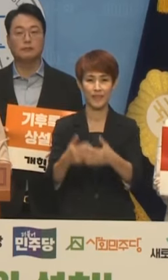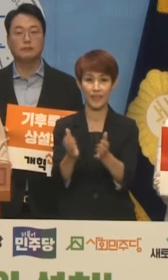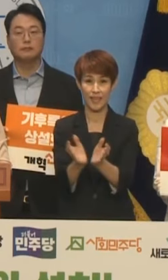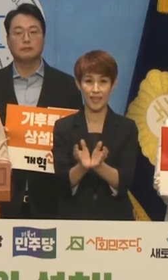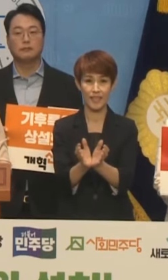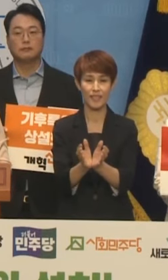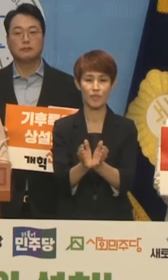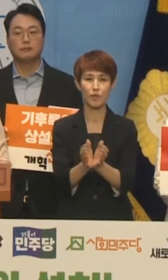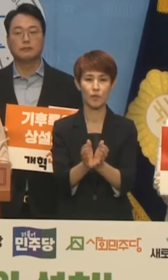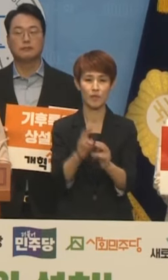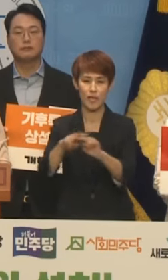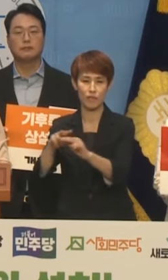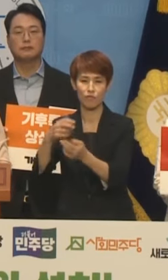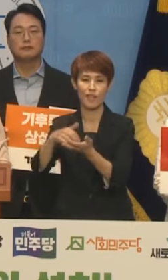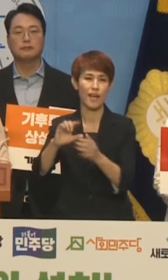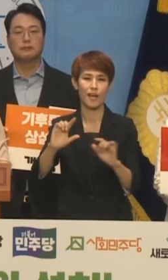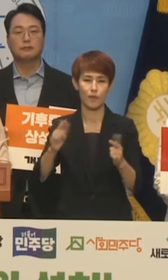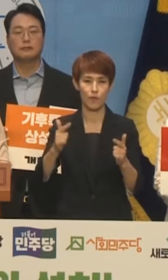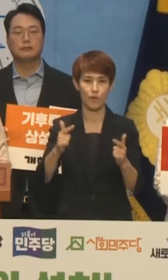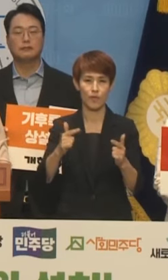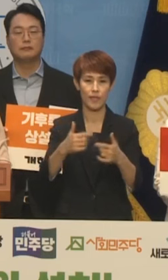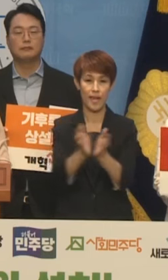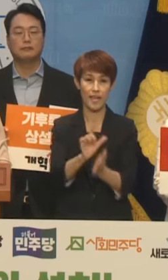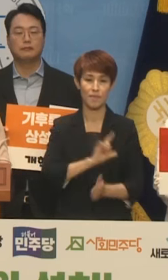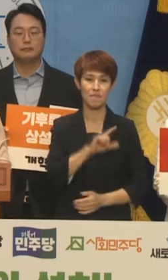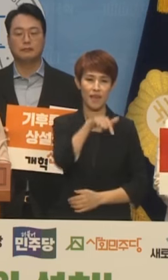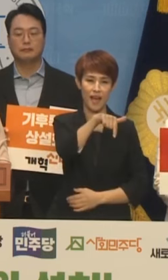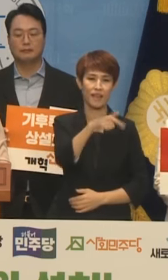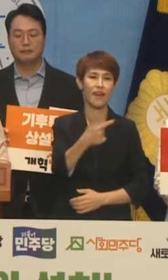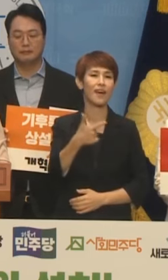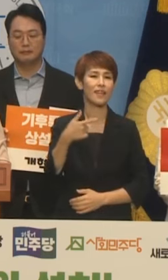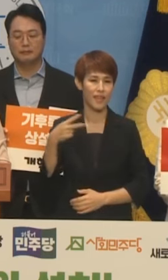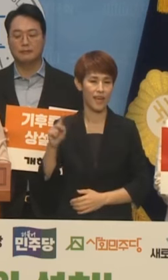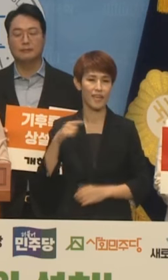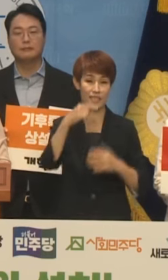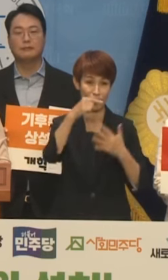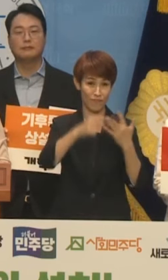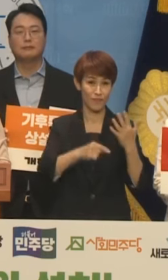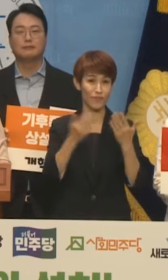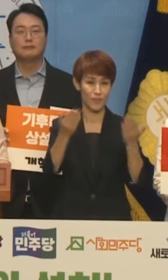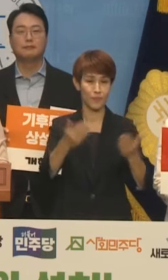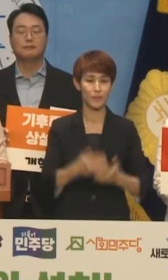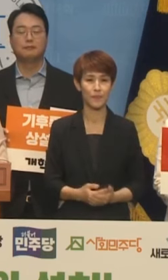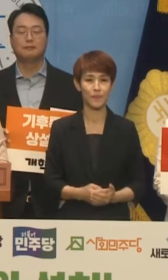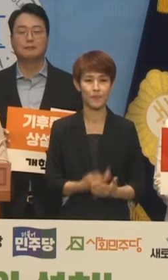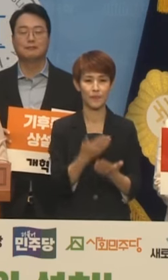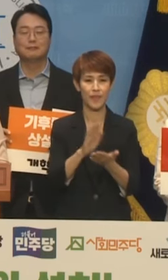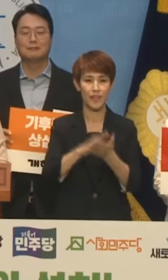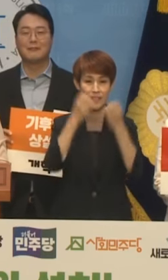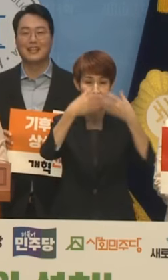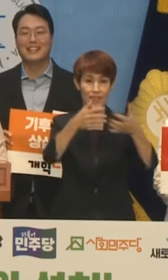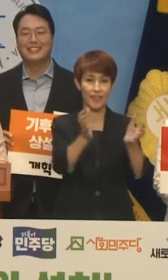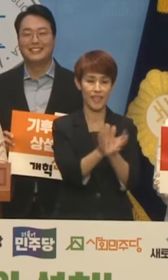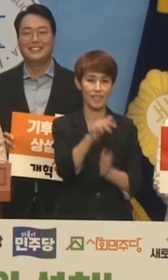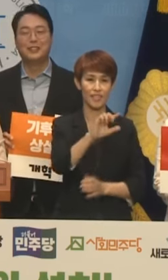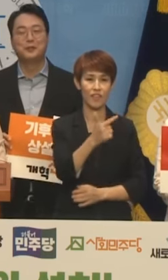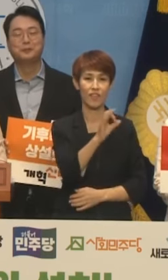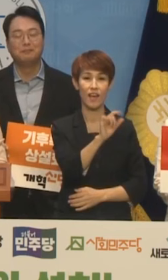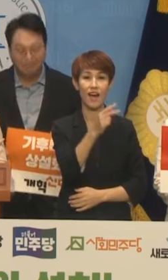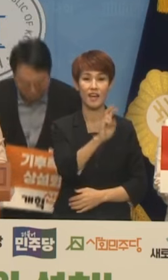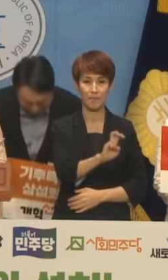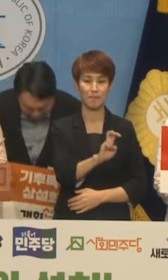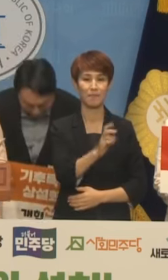정당의 의석순이 아니라 정당명의 가나다 순서로 소개하겠습니다. 개혁신당의 천하람 당선인